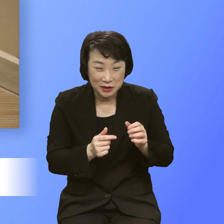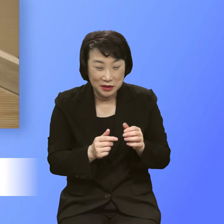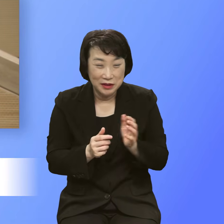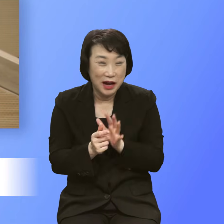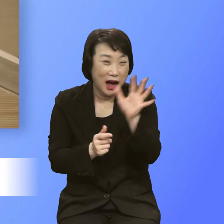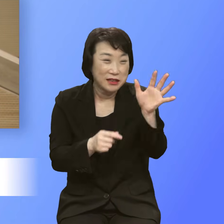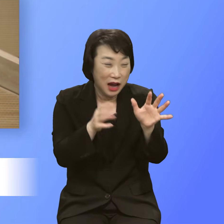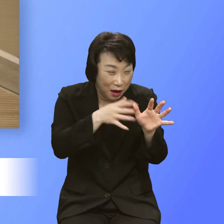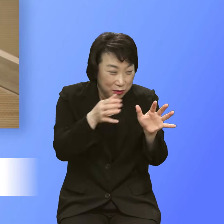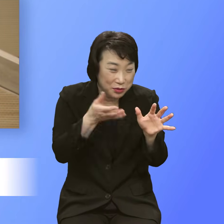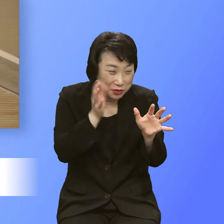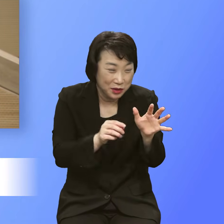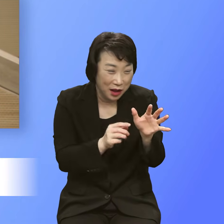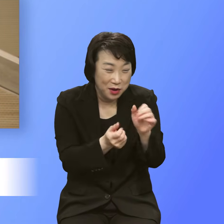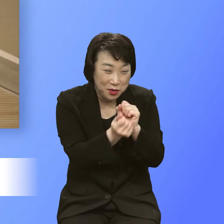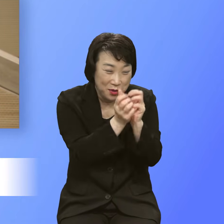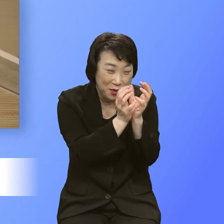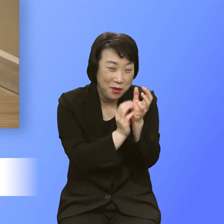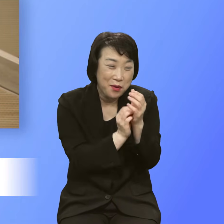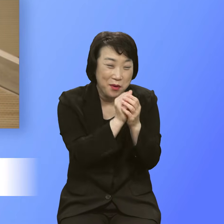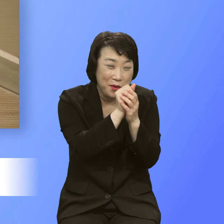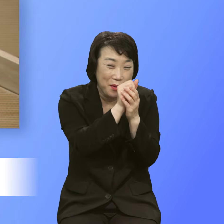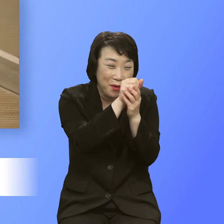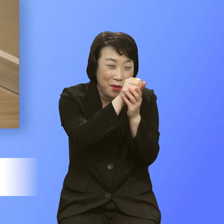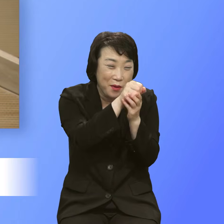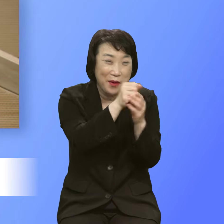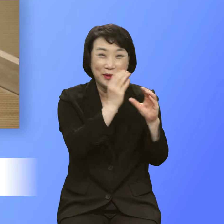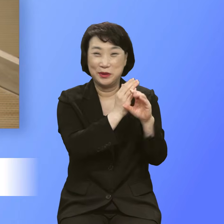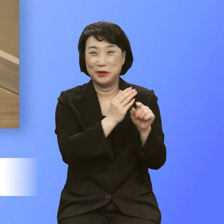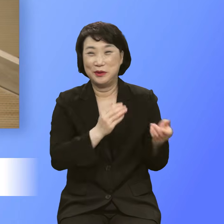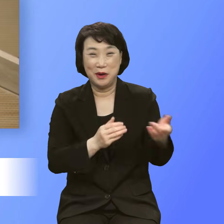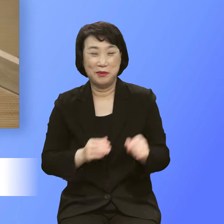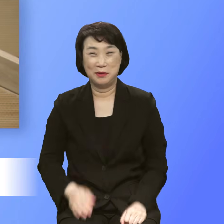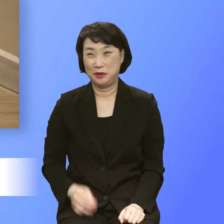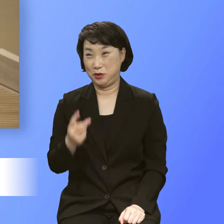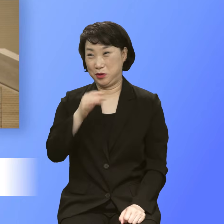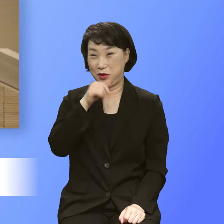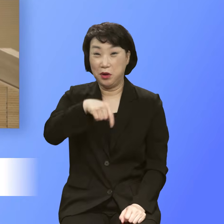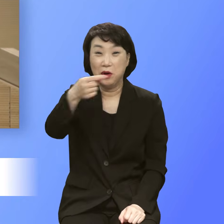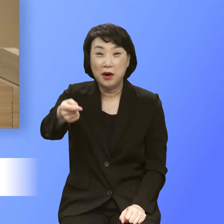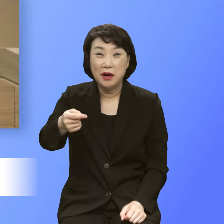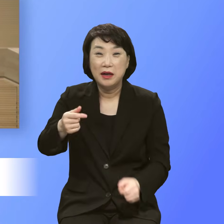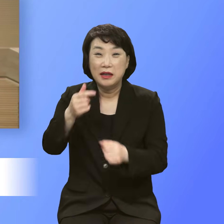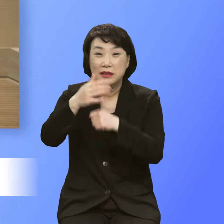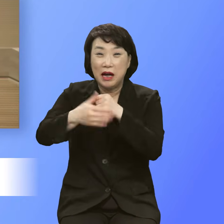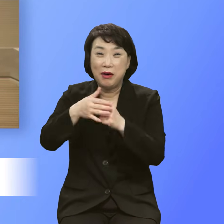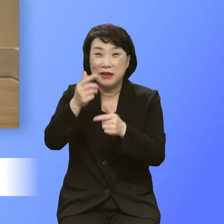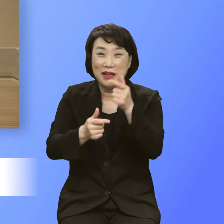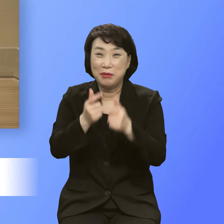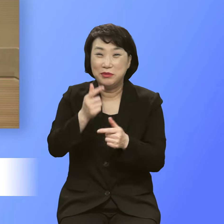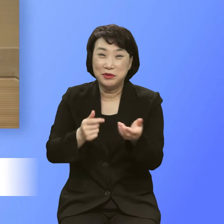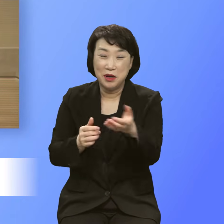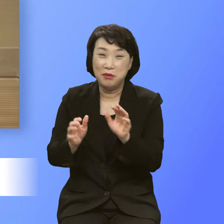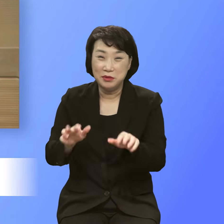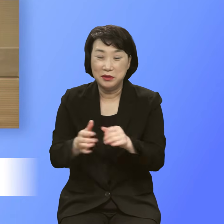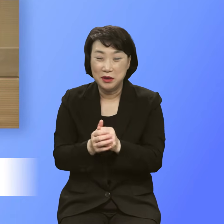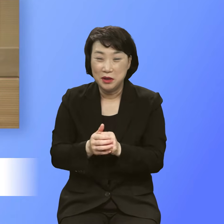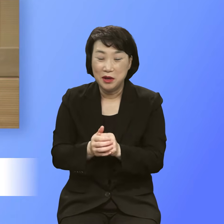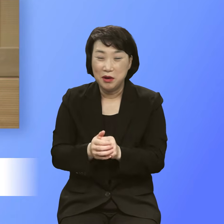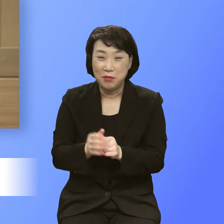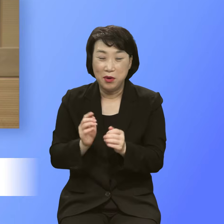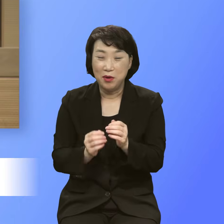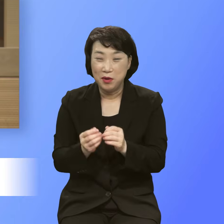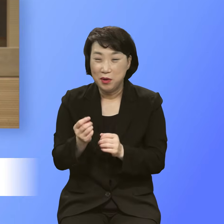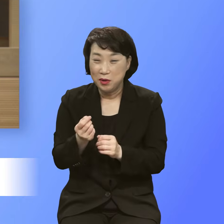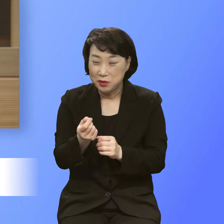익어서 그렇게 맛있게 복숭아가 익어가느냐 그 말이에요. 자, 사과나무도 아무것도 없는 사과나무에도 꽃 피더니